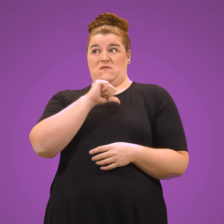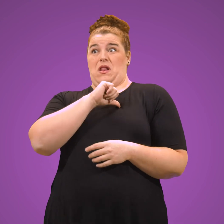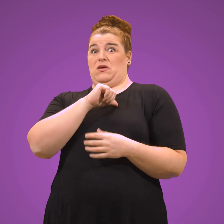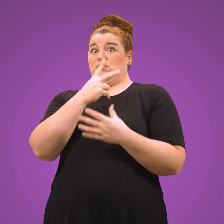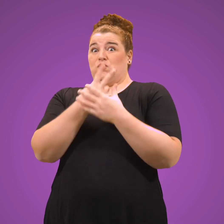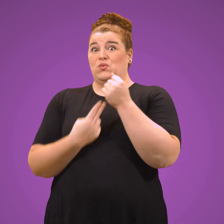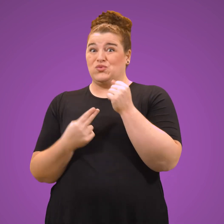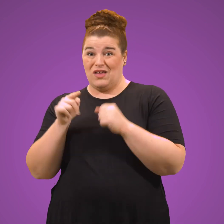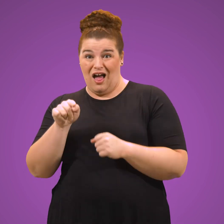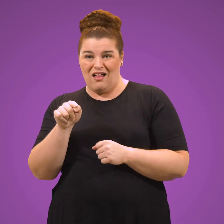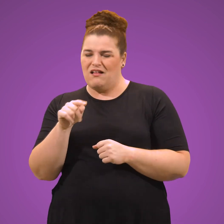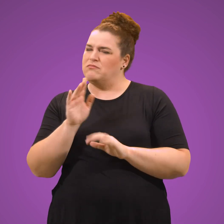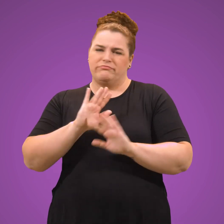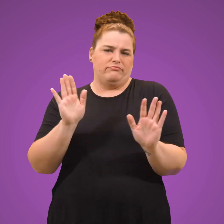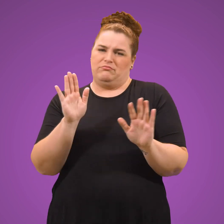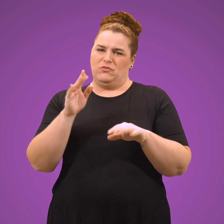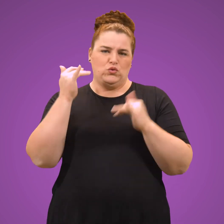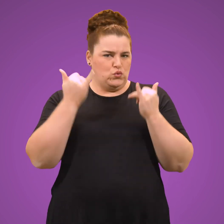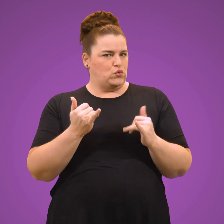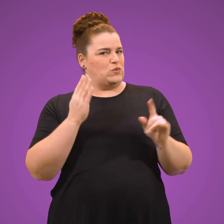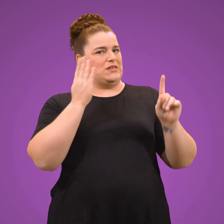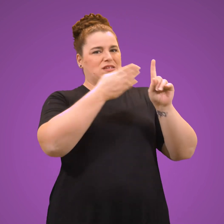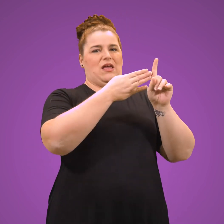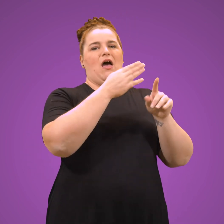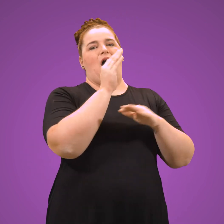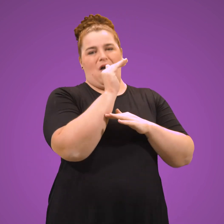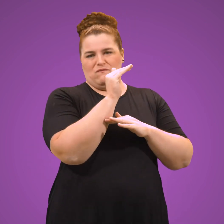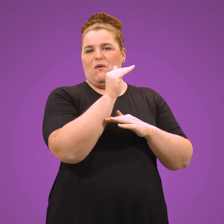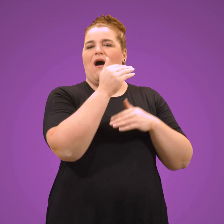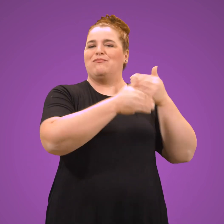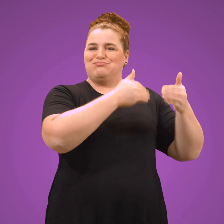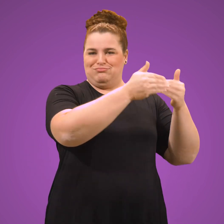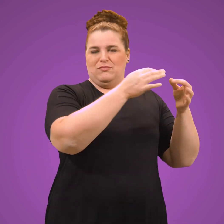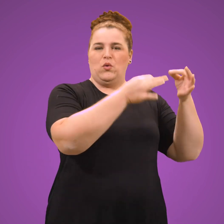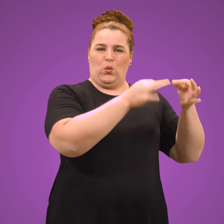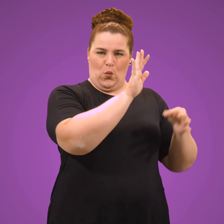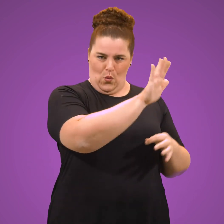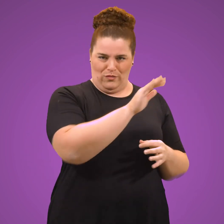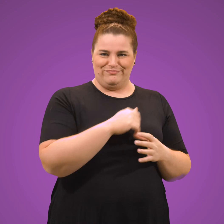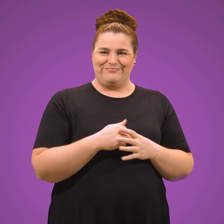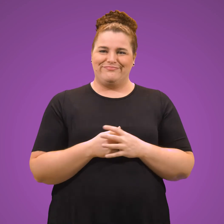S'il s'agit d'une situation de violence conjugale, vous devez aller voir un avocat et non un médiateur.